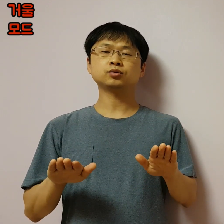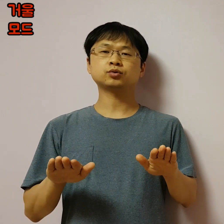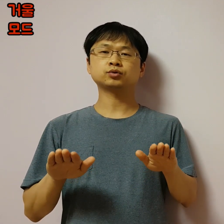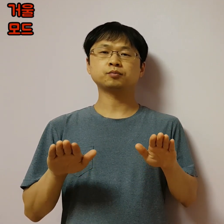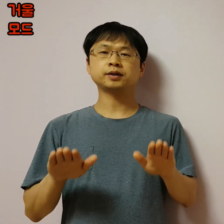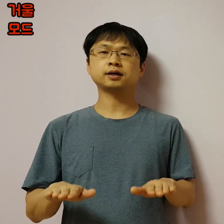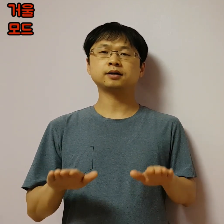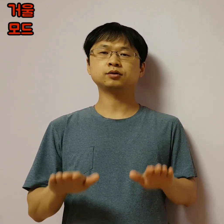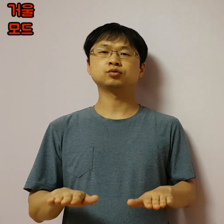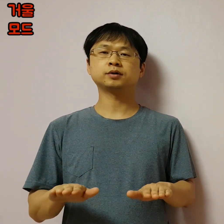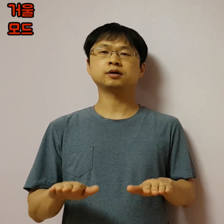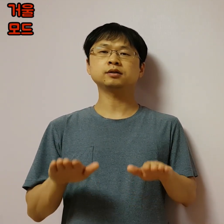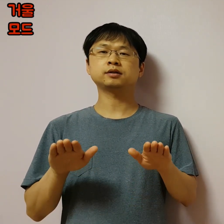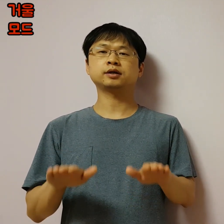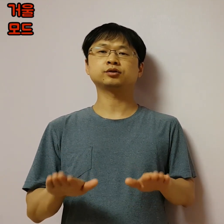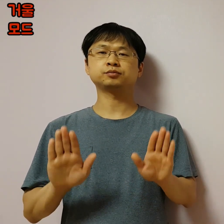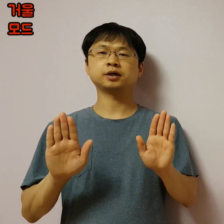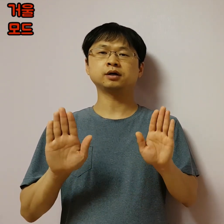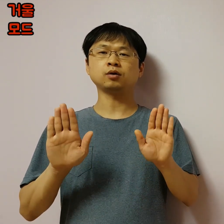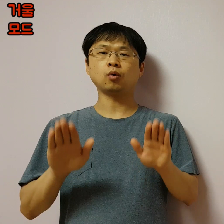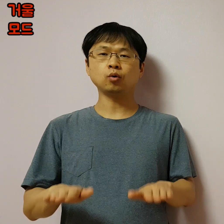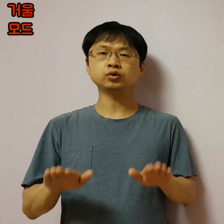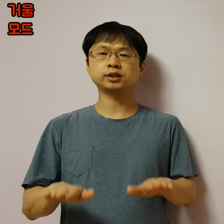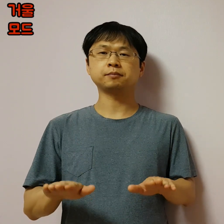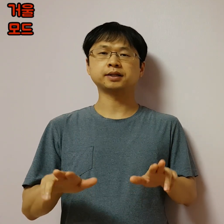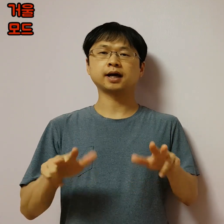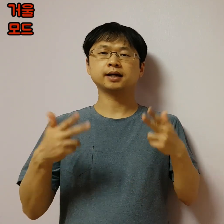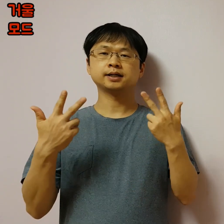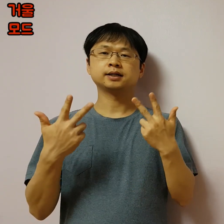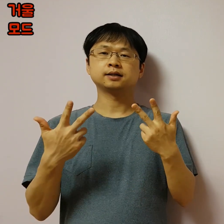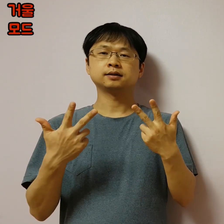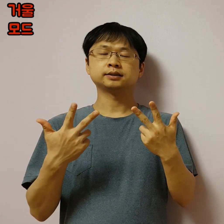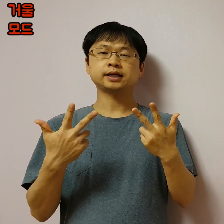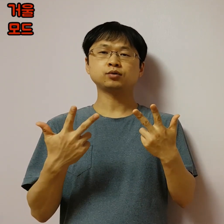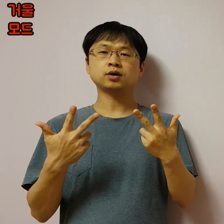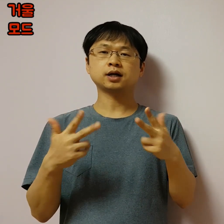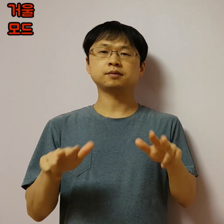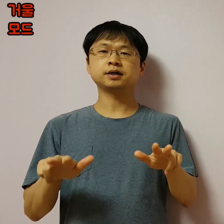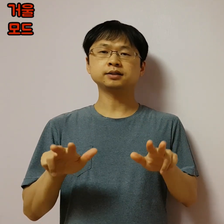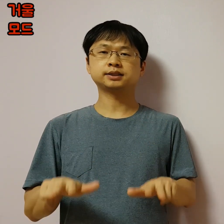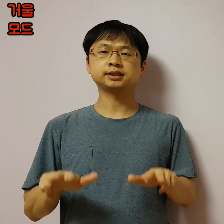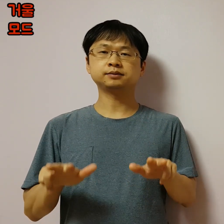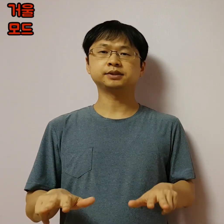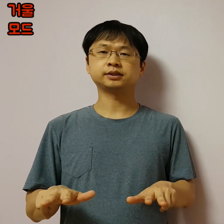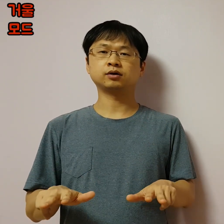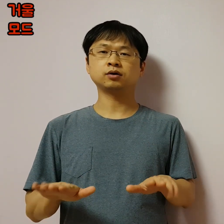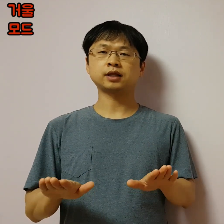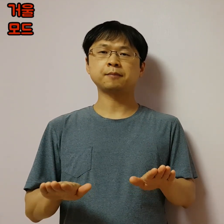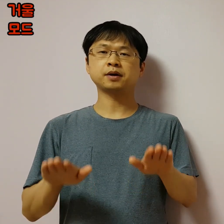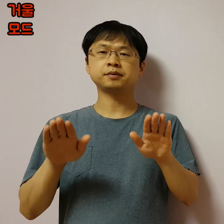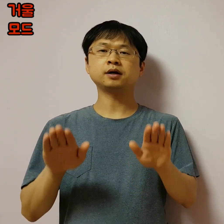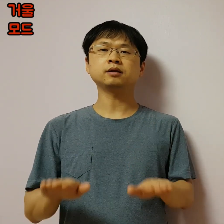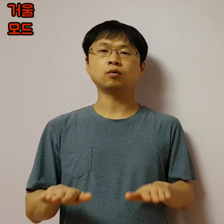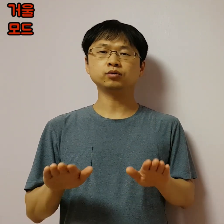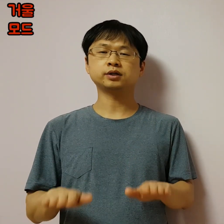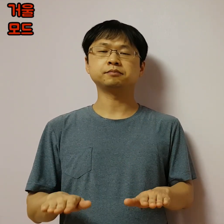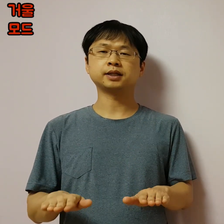아래쪽으로 손바닥을 2번 내려주면 오늘이 됩니다. 세 손가락 하면 지금이죠. 다 펴면